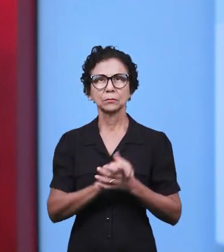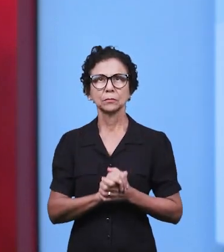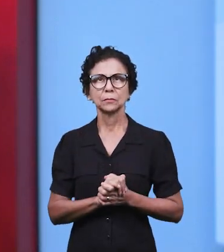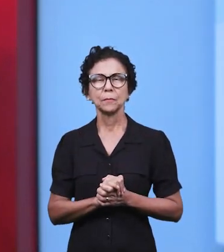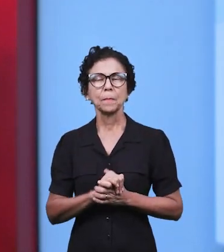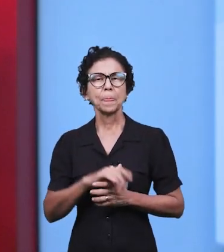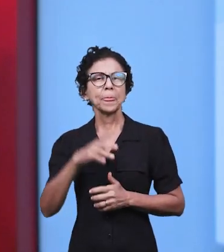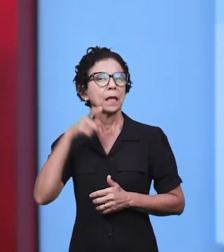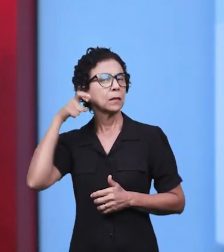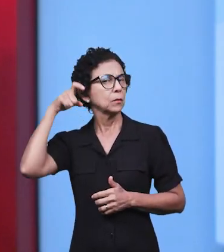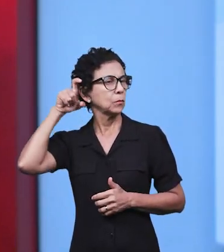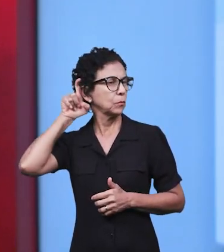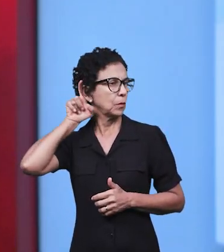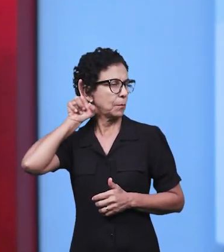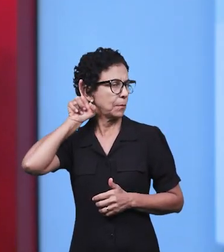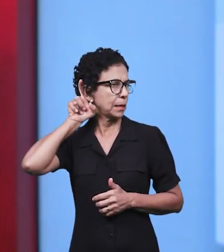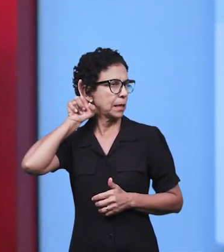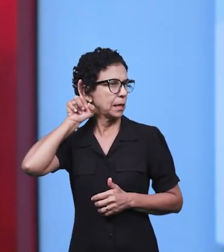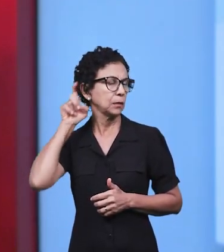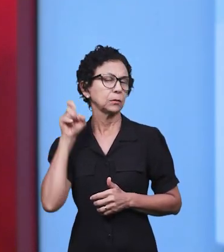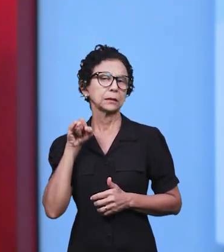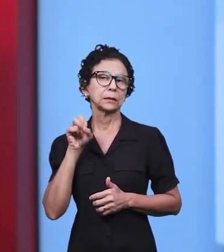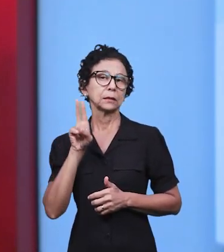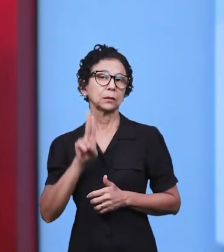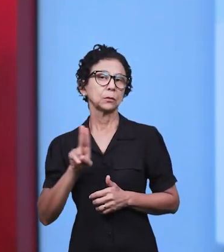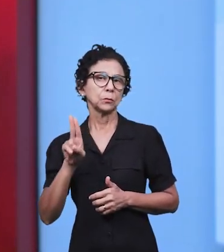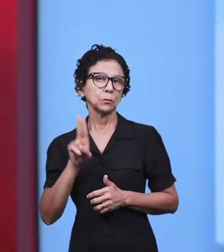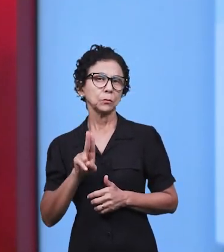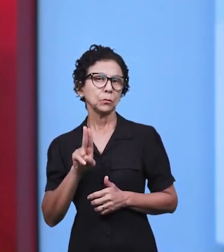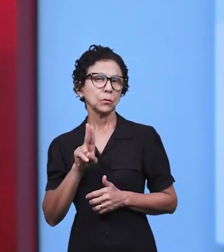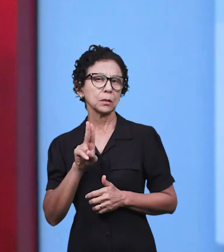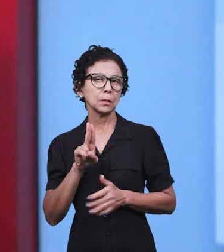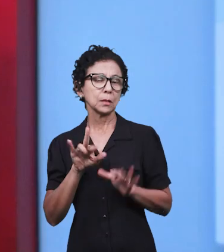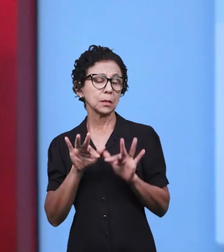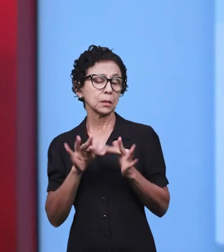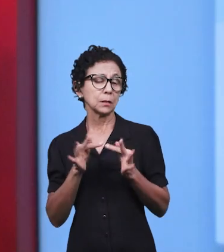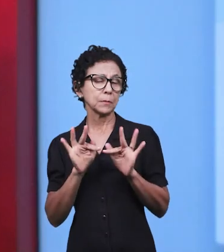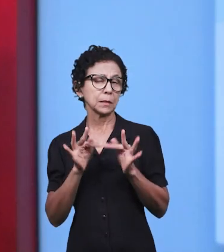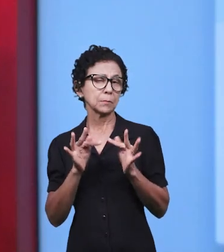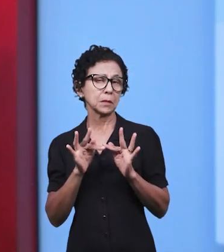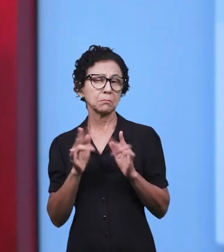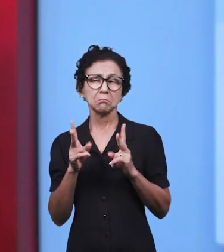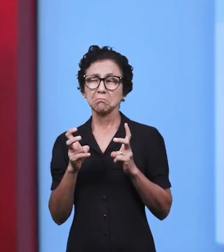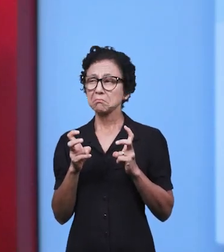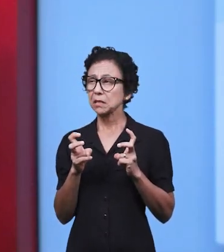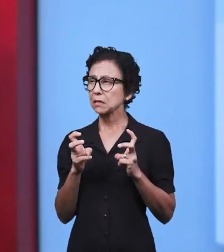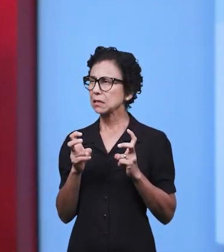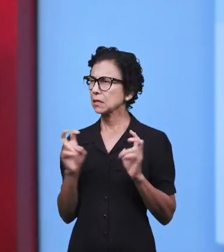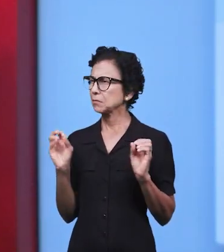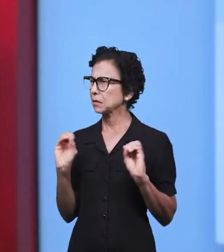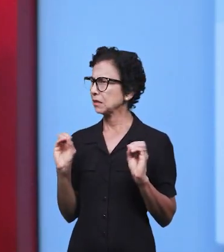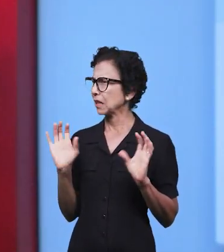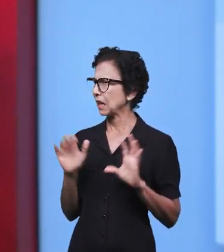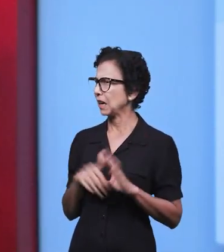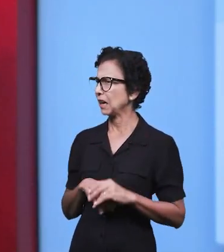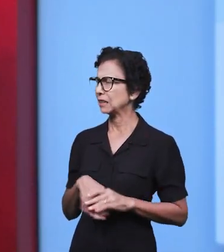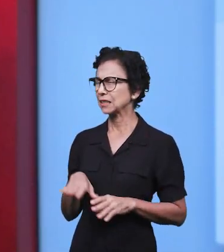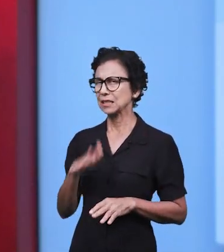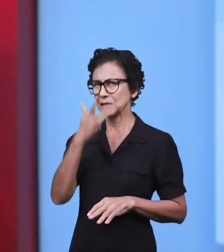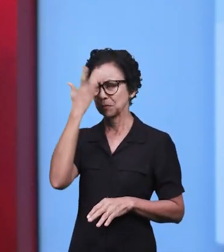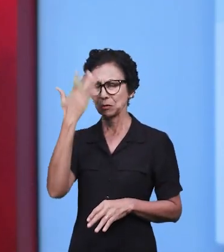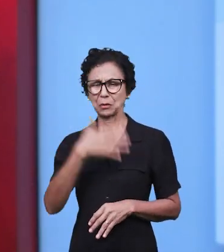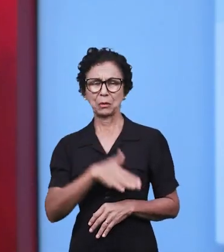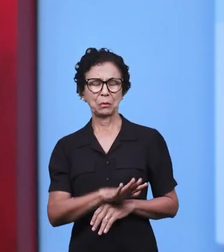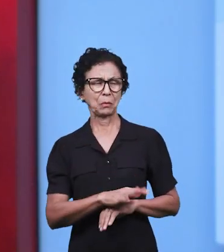aparelho auditivo, se esse irmão usa, às vezes é muito discreto, os outros irmãos não percebem, o irmão não sente muita vontade de falar que